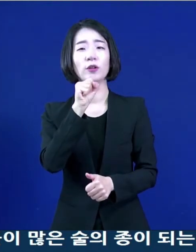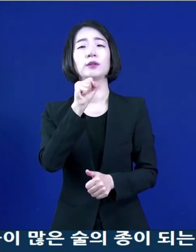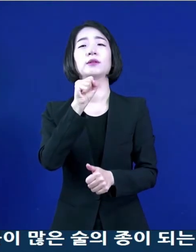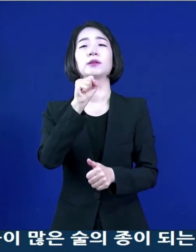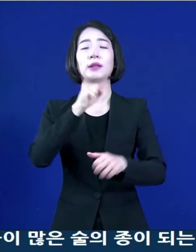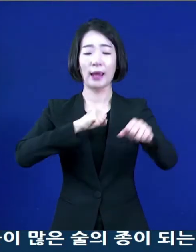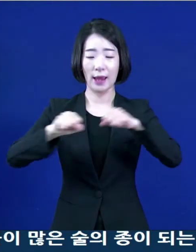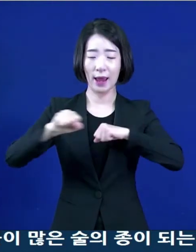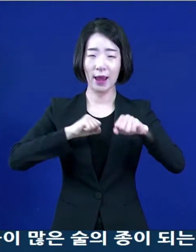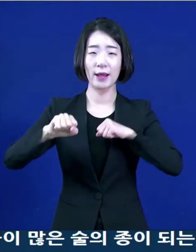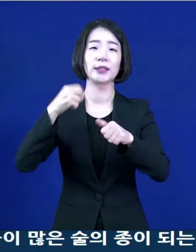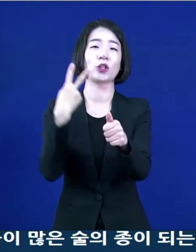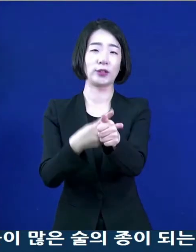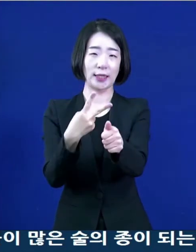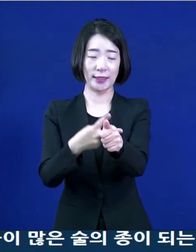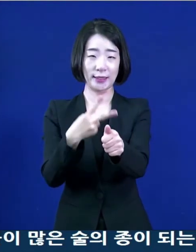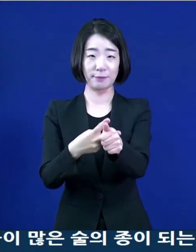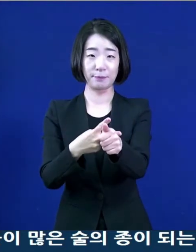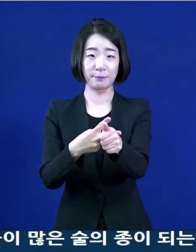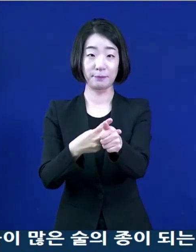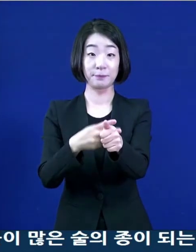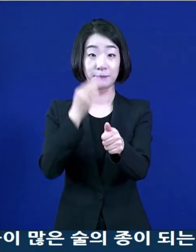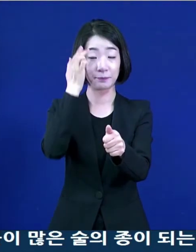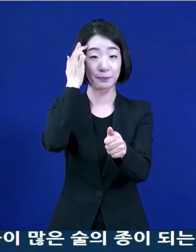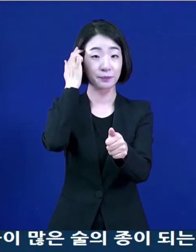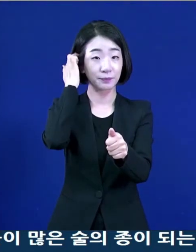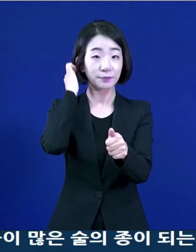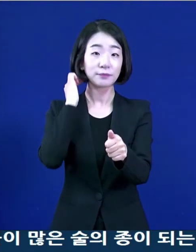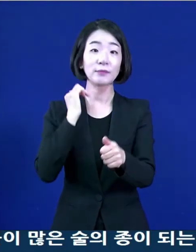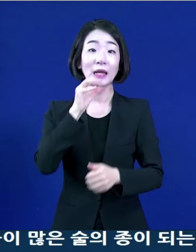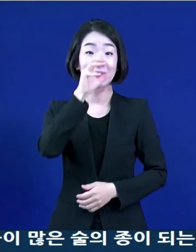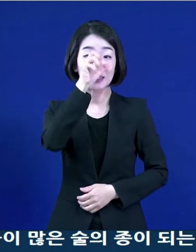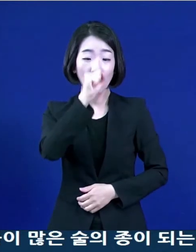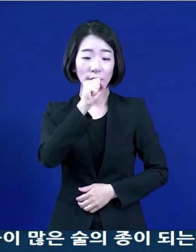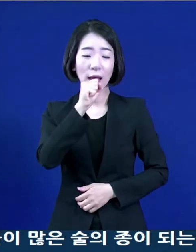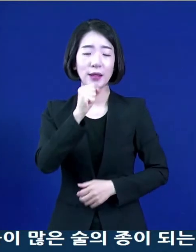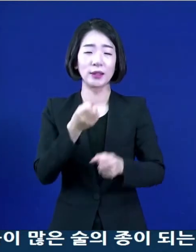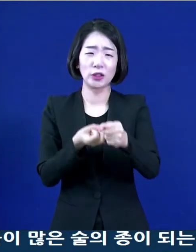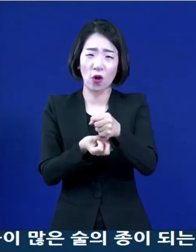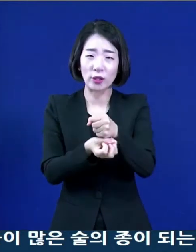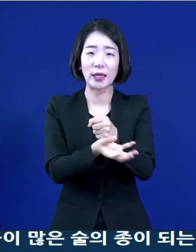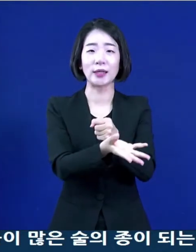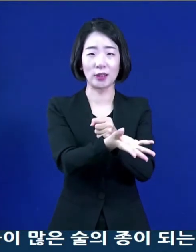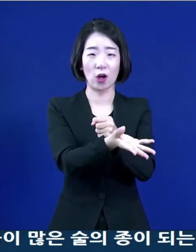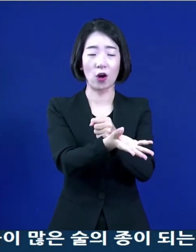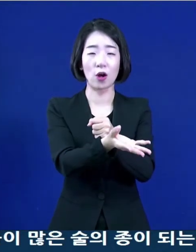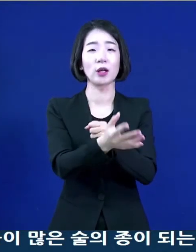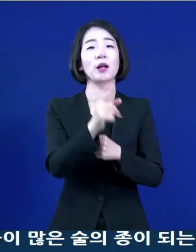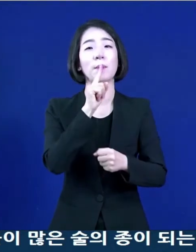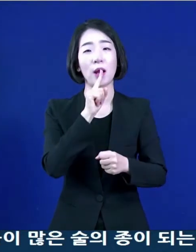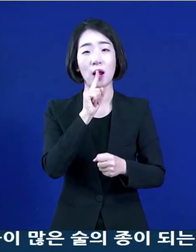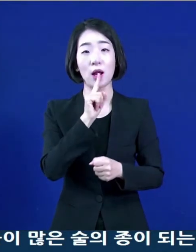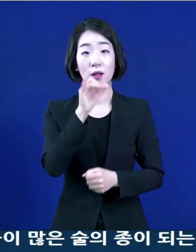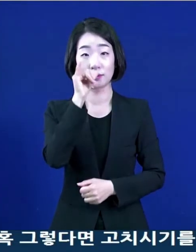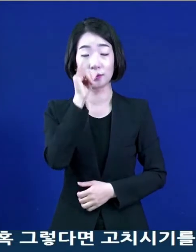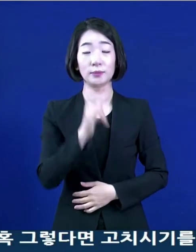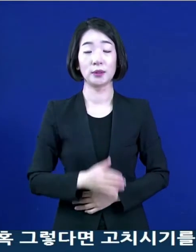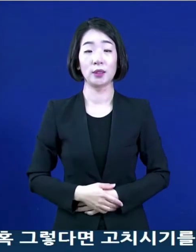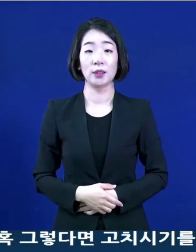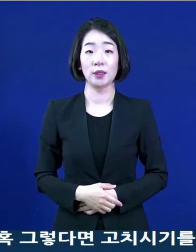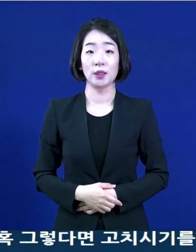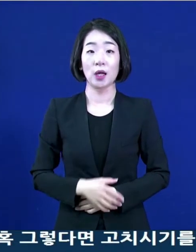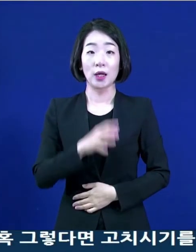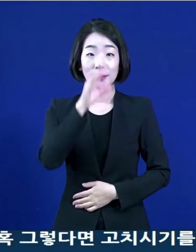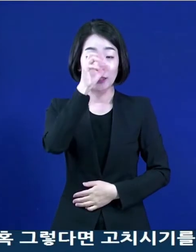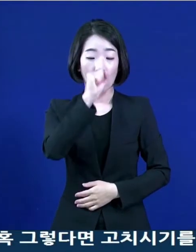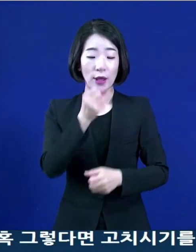선생님, 선행의 선생님인데 선한 영향력이다, 이렇게 바꿔 두시면 좋을 것 같아요.